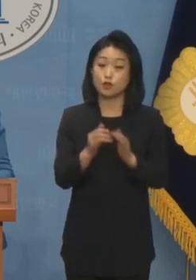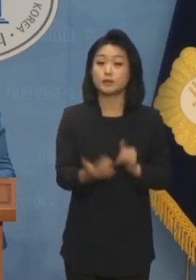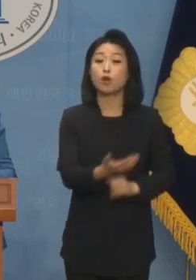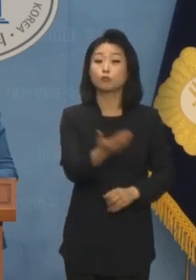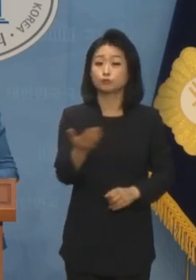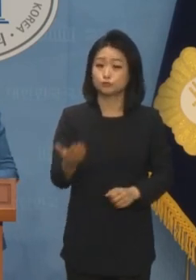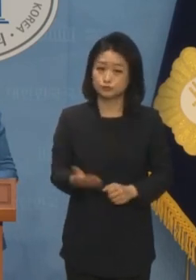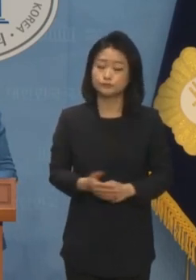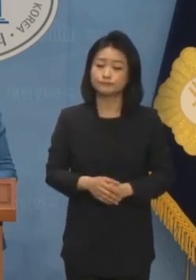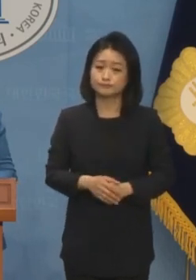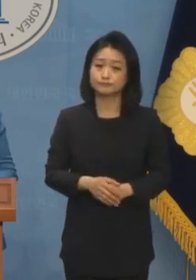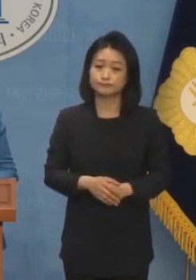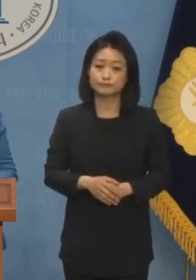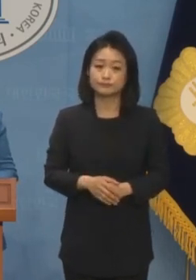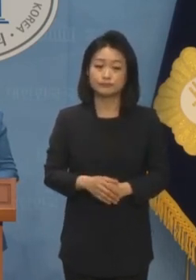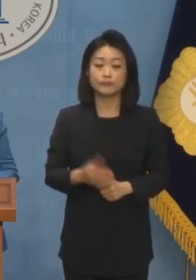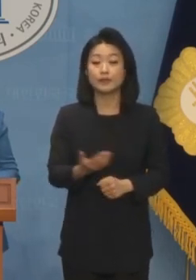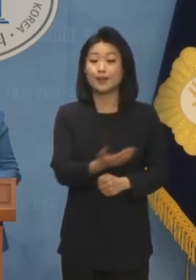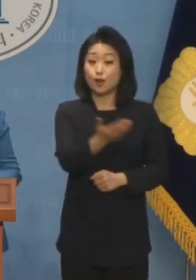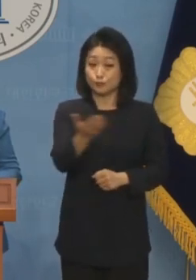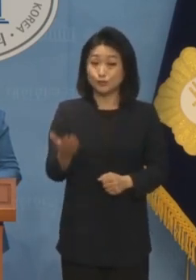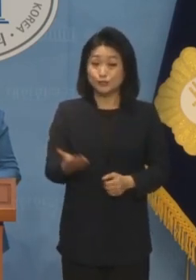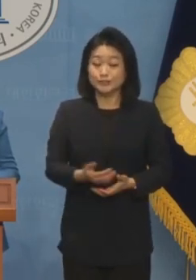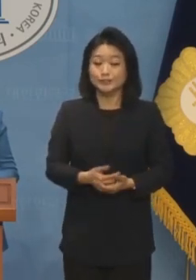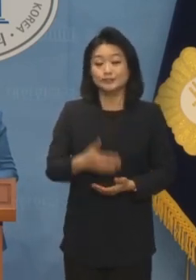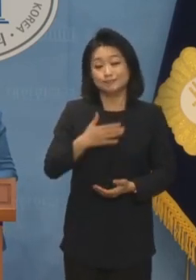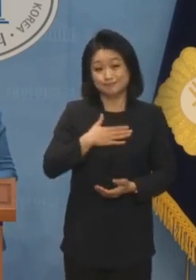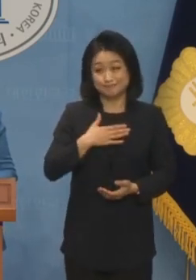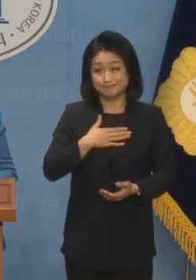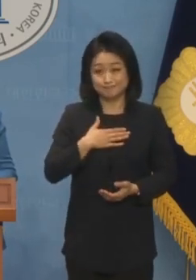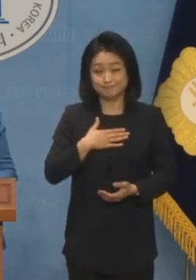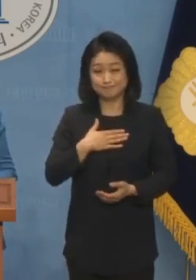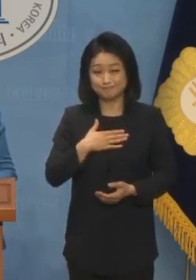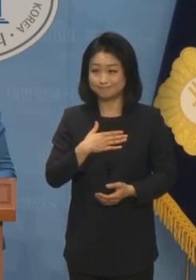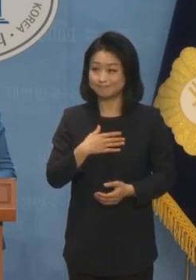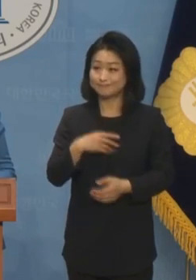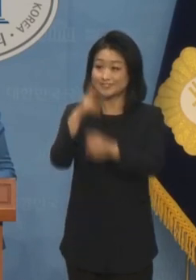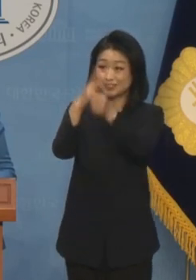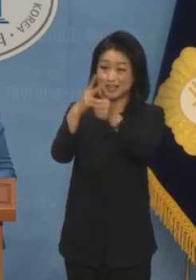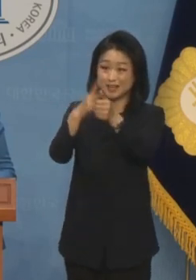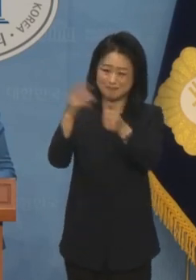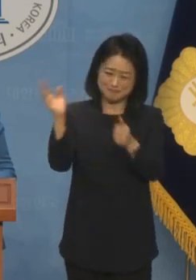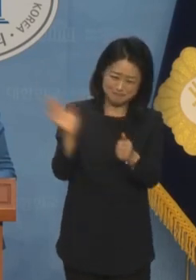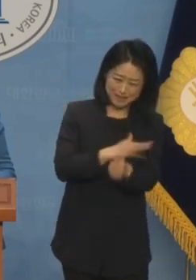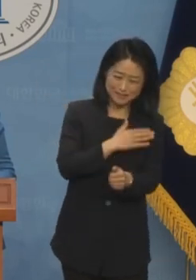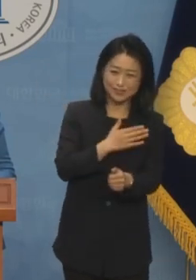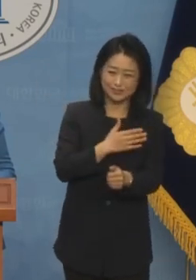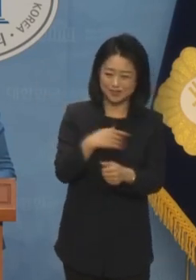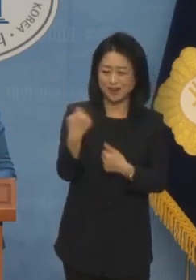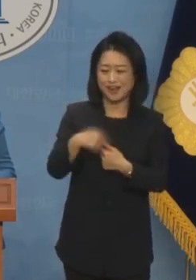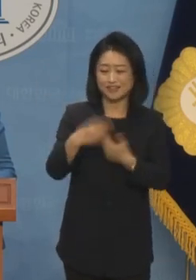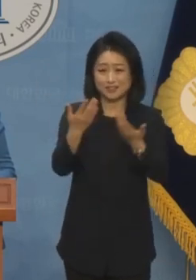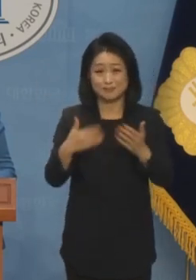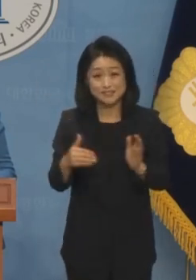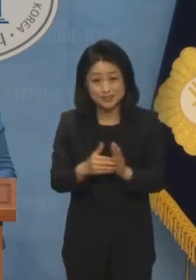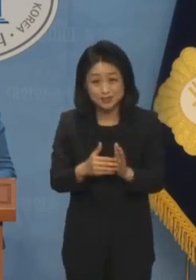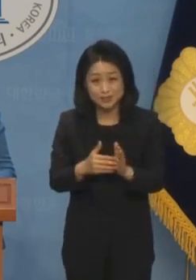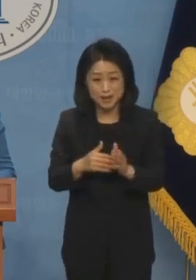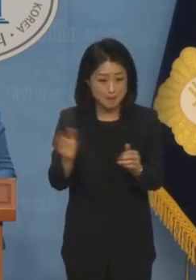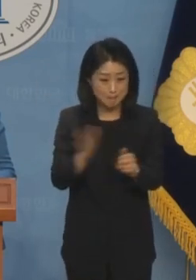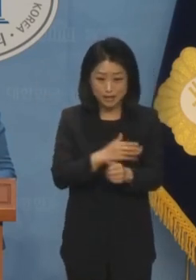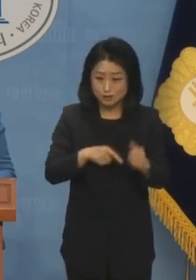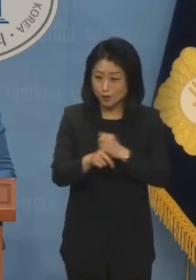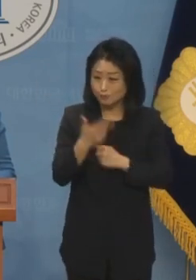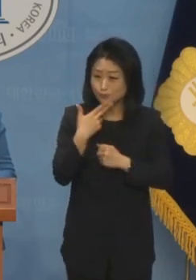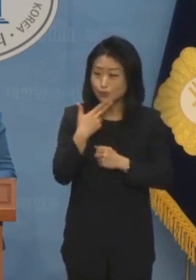여러분, 여러분도 그렇고 저희 세대는 선생님한테 맞으면서 컸습니다. 맞을 이유가